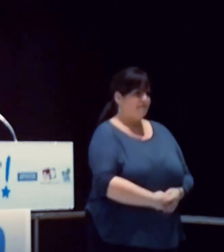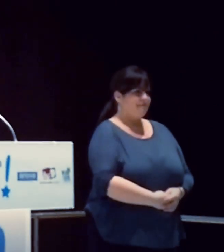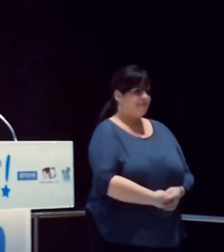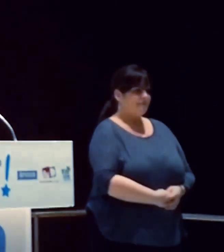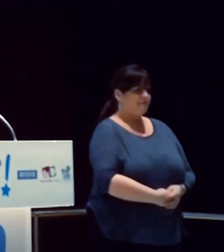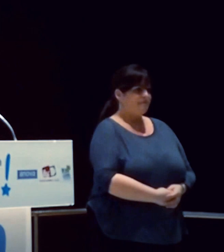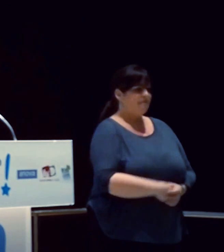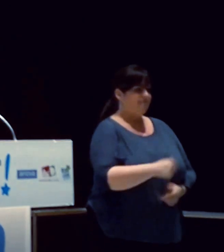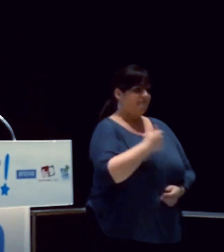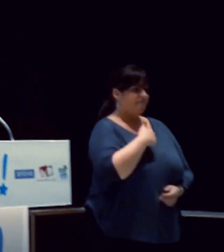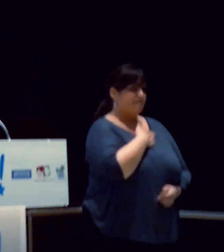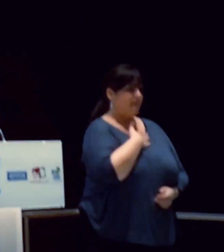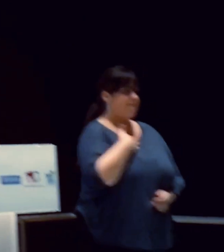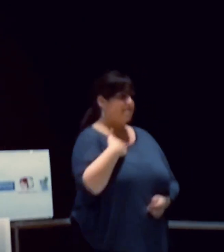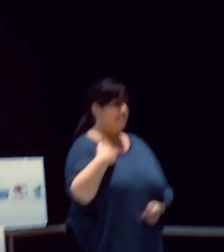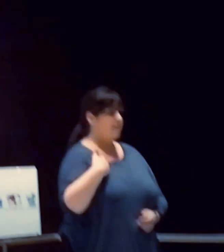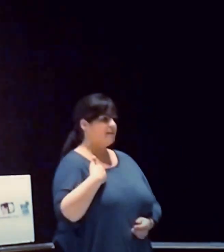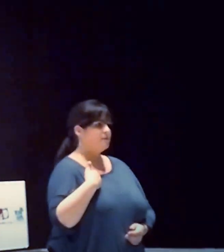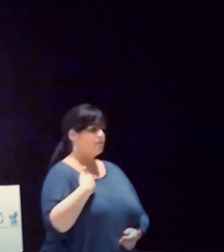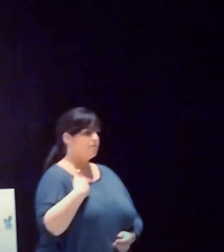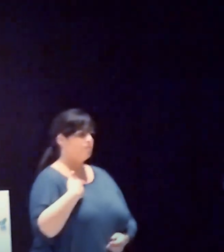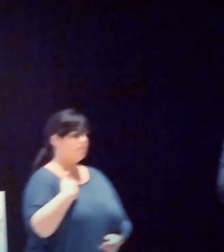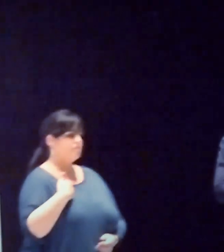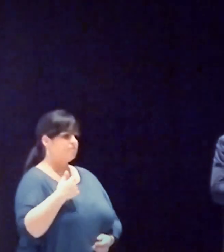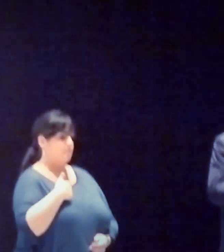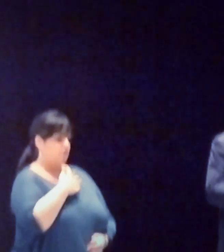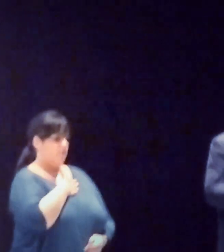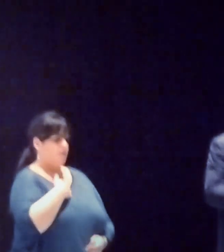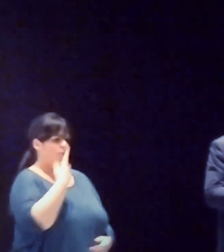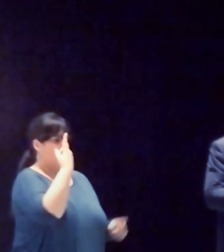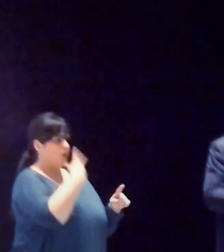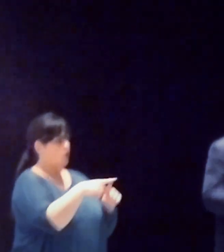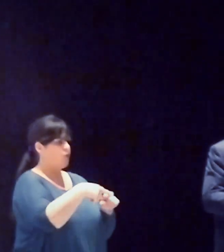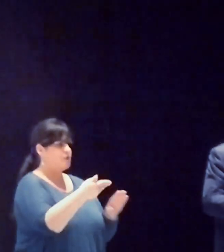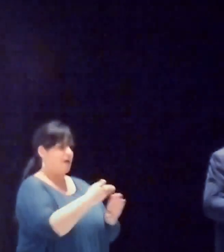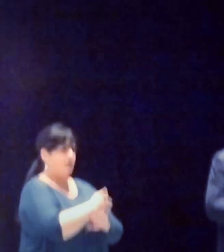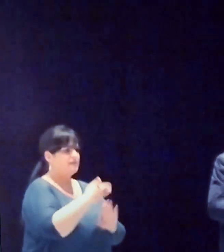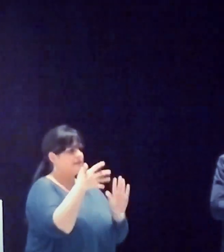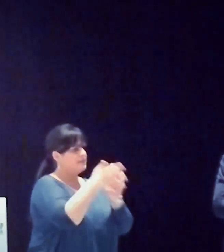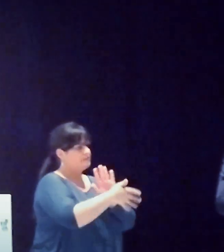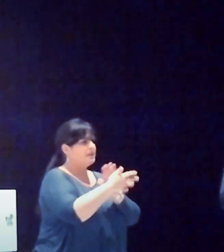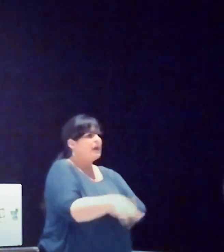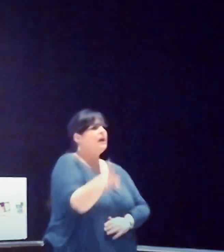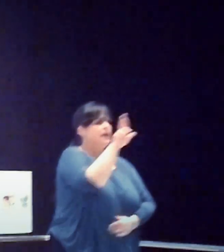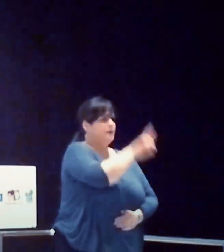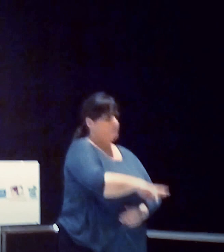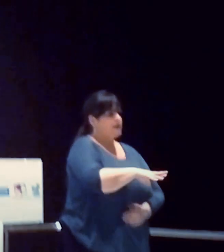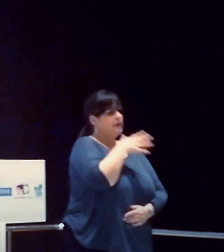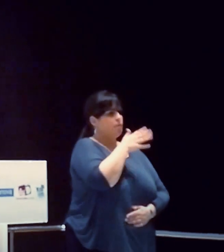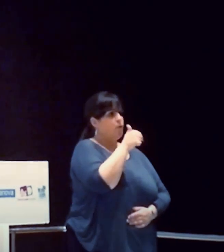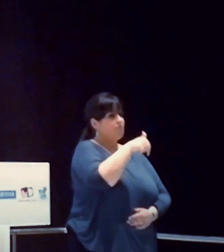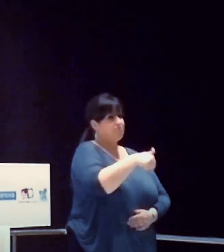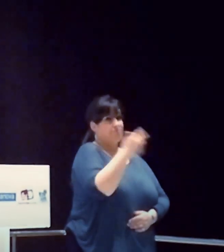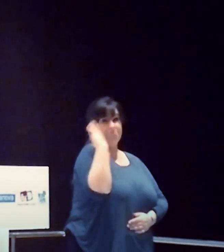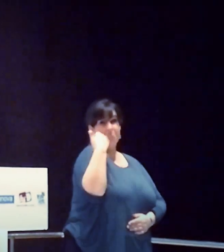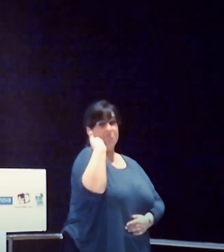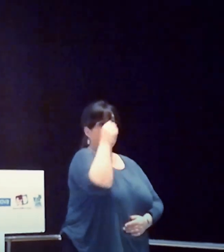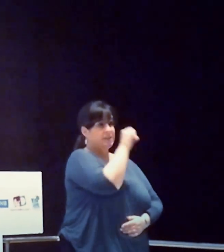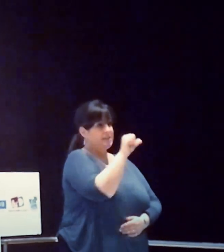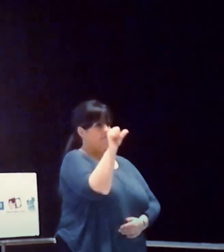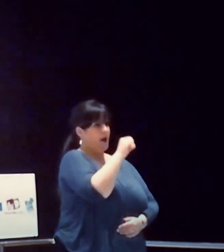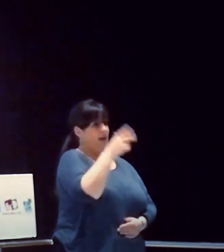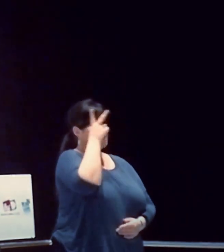E quero reiterar algo que dixen na presentación da nosa candidatura en Vigo hai pocas